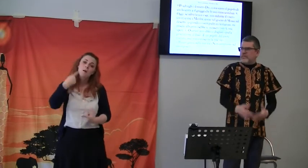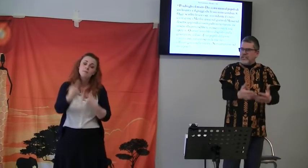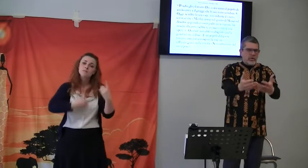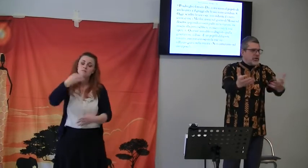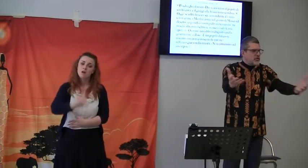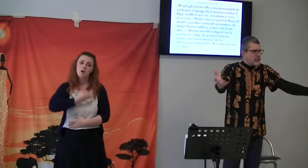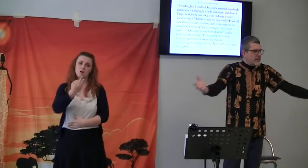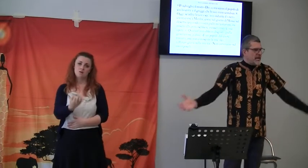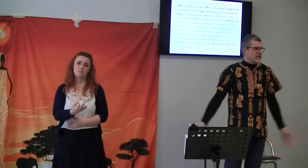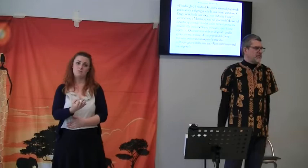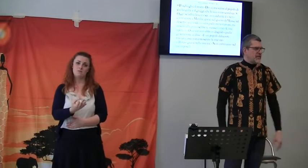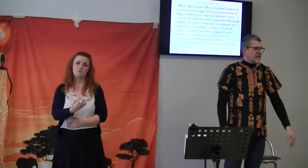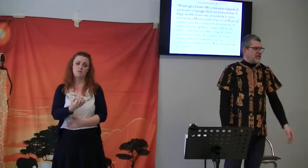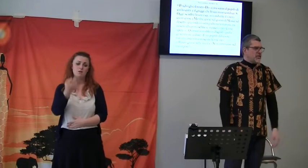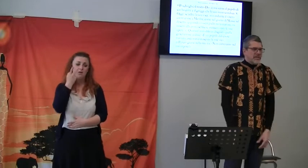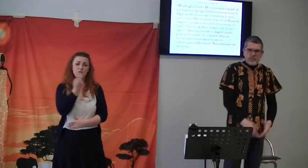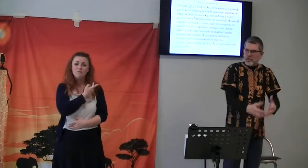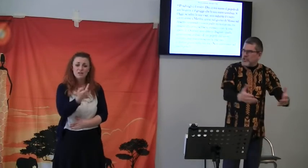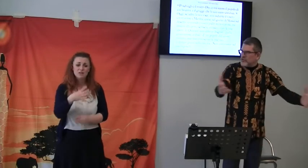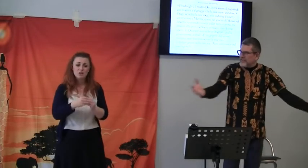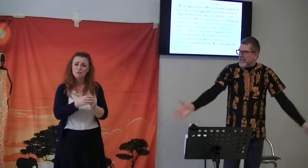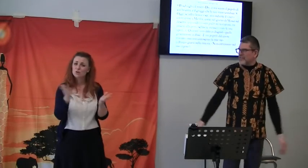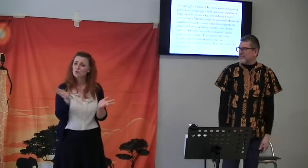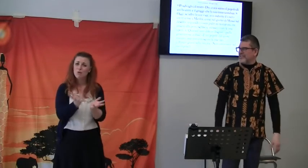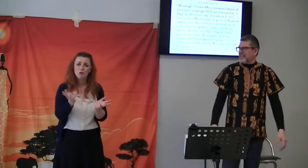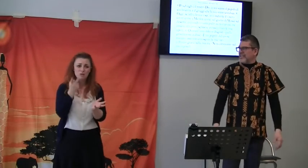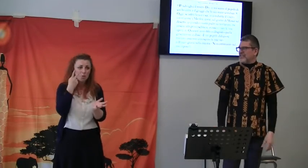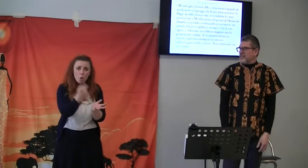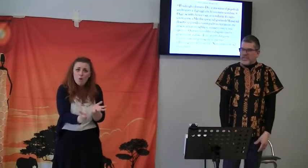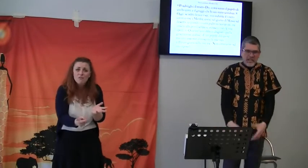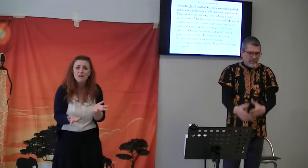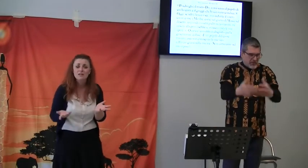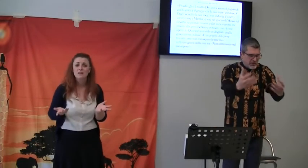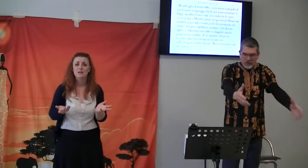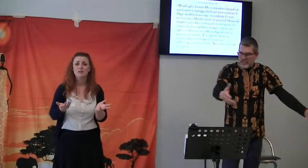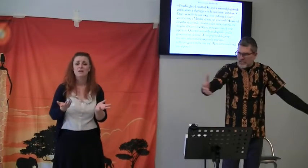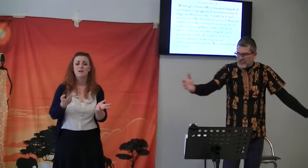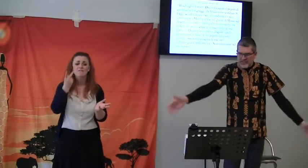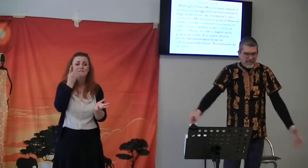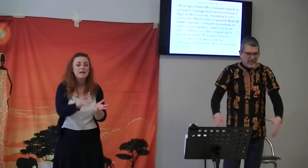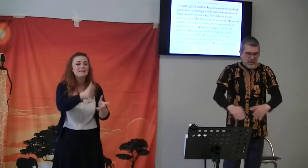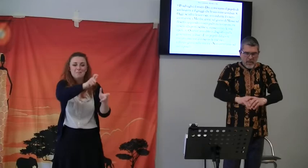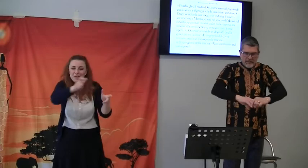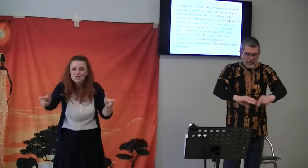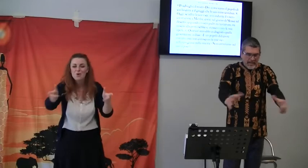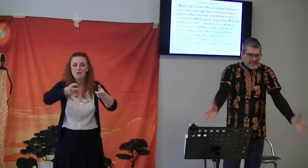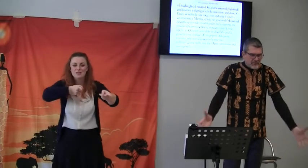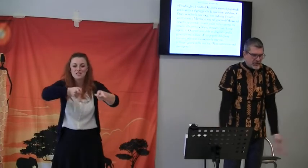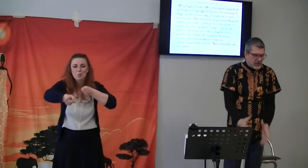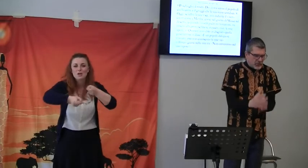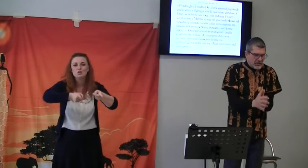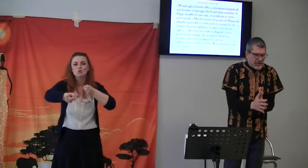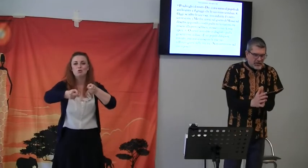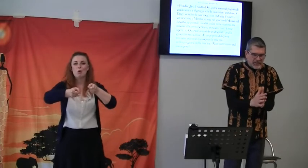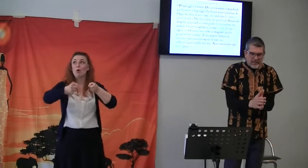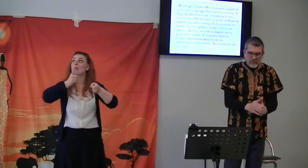ma non vedi quello che io ti ho preparato, non vedi quello che io ti ho dato, non vedi le persone, le circostanze, anche se a volte